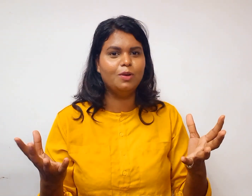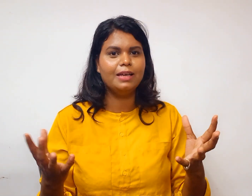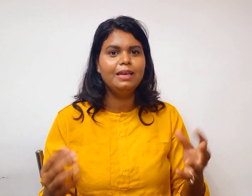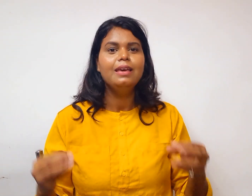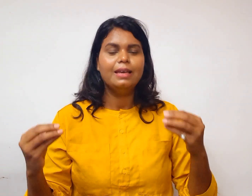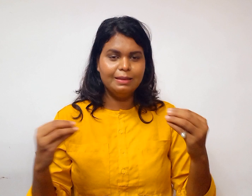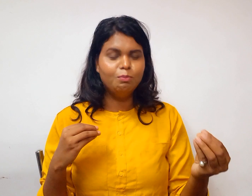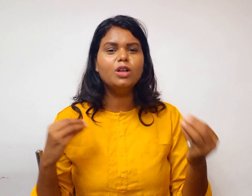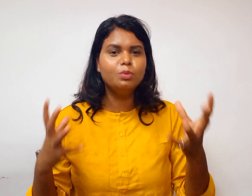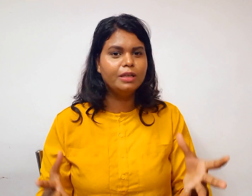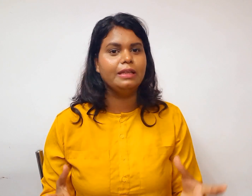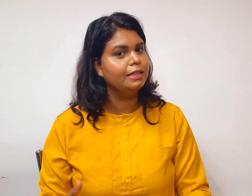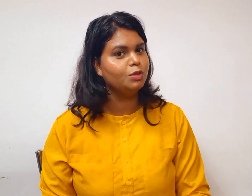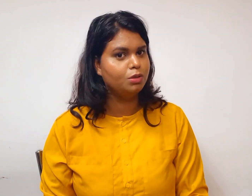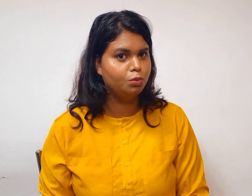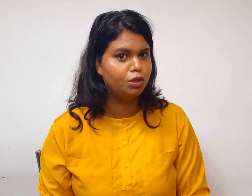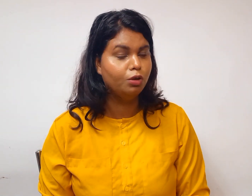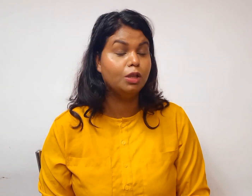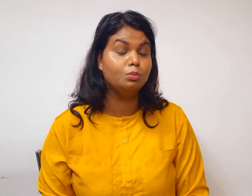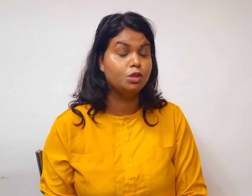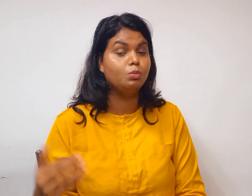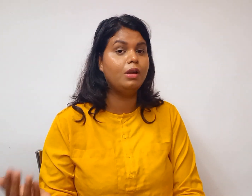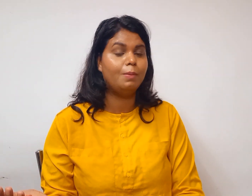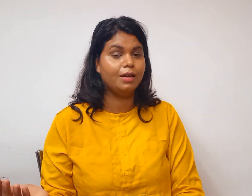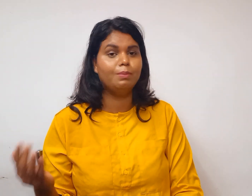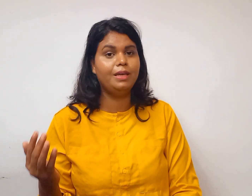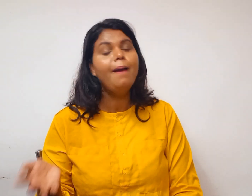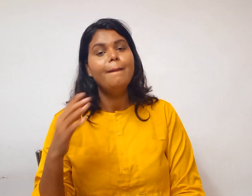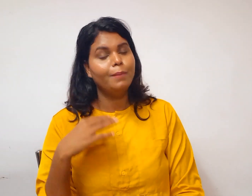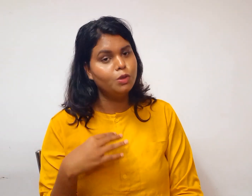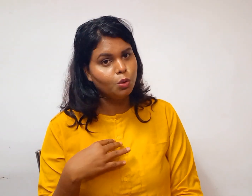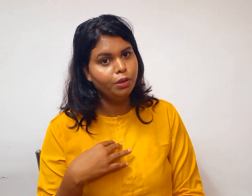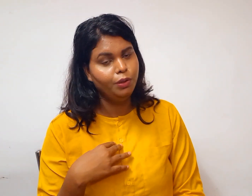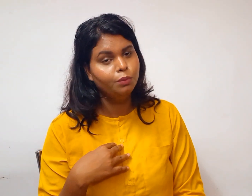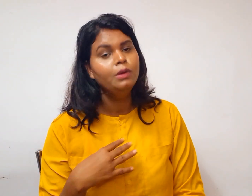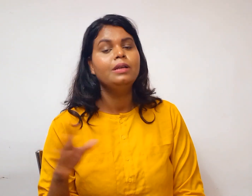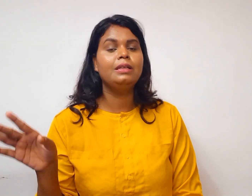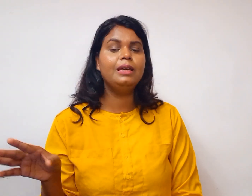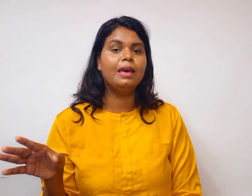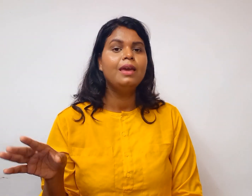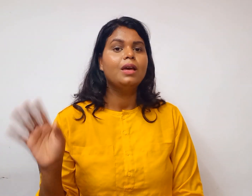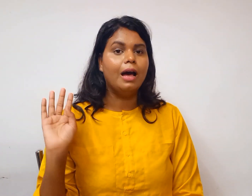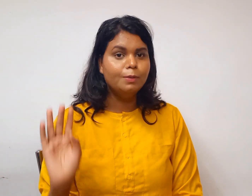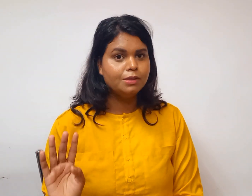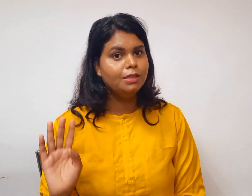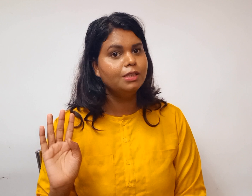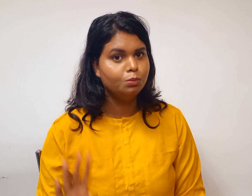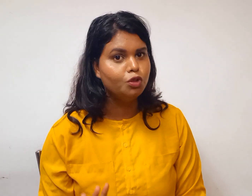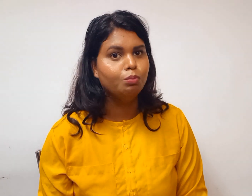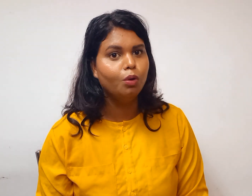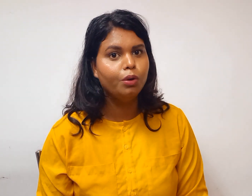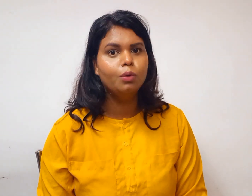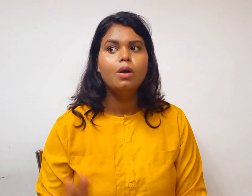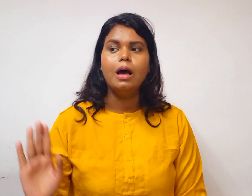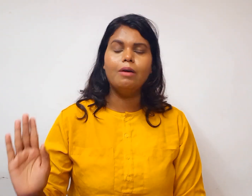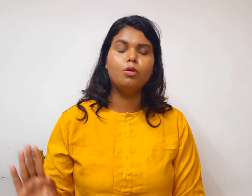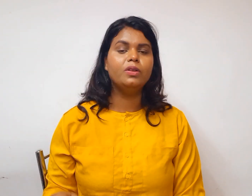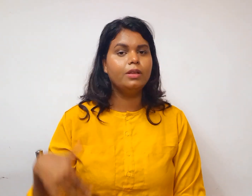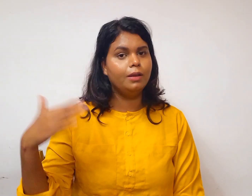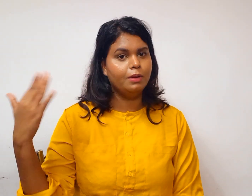कि एक बहुत बुरी तरीके से उसने मुझे बोला, तो मुझे बोलना पड़ा कि भैया मैं चोर नहीं हूँ, ठीक है आप इस तरीके से मुझे बोल रहे हो। अब वो बंदे ने मतलब